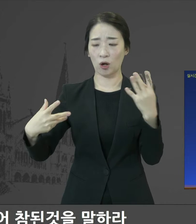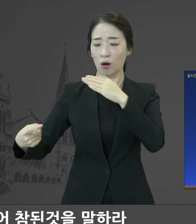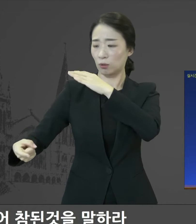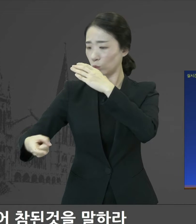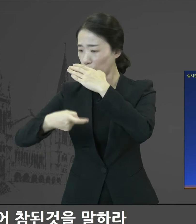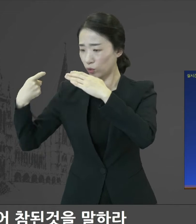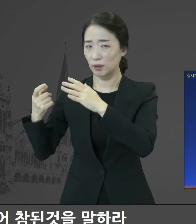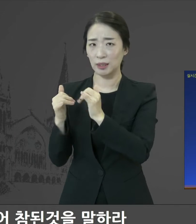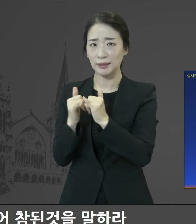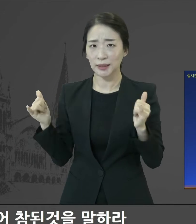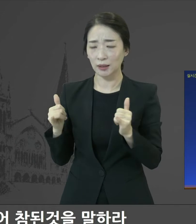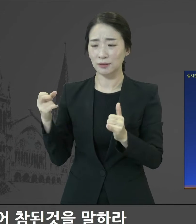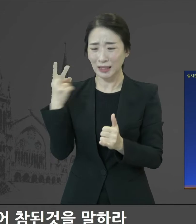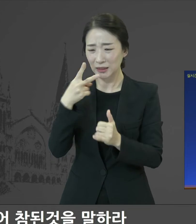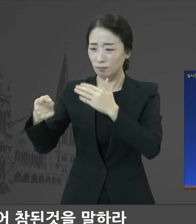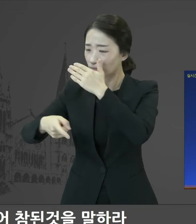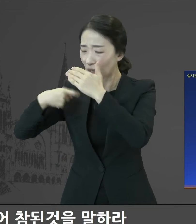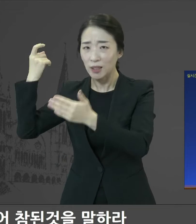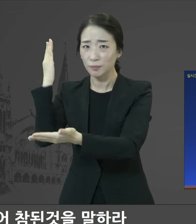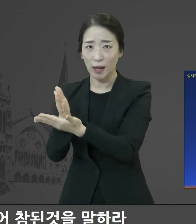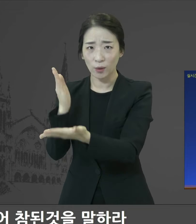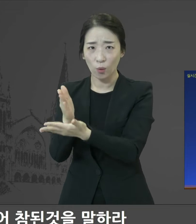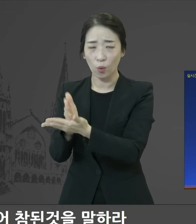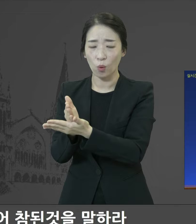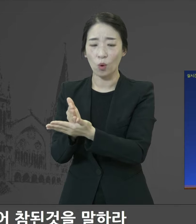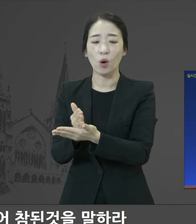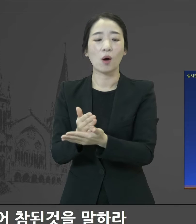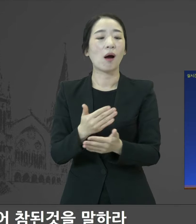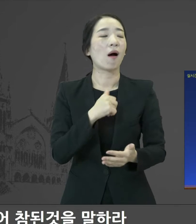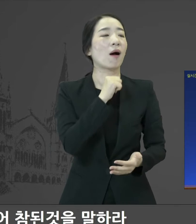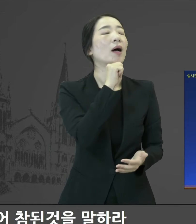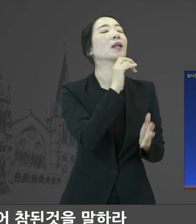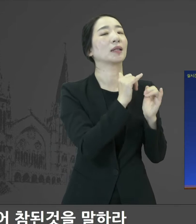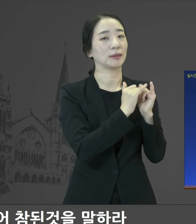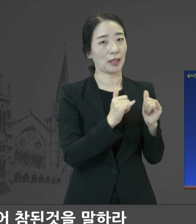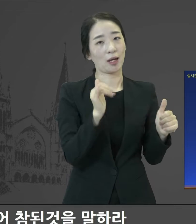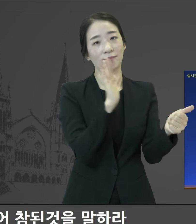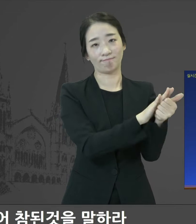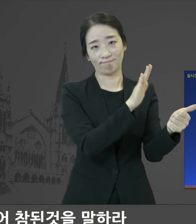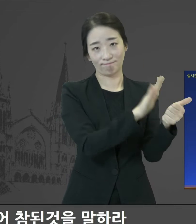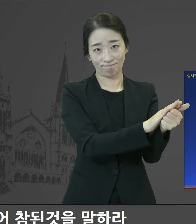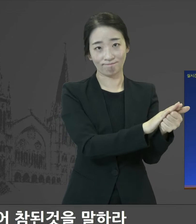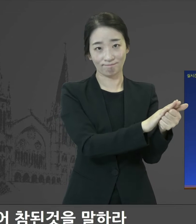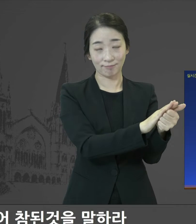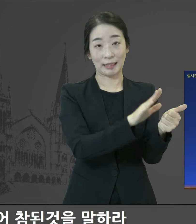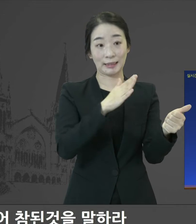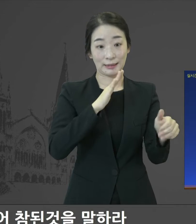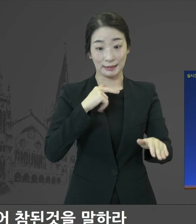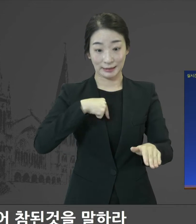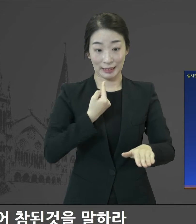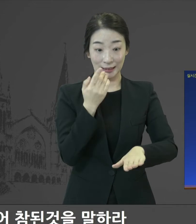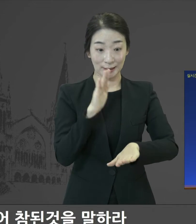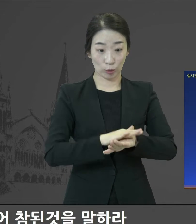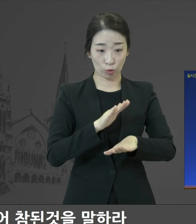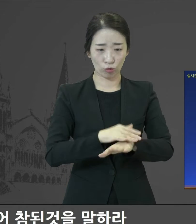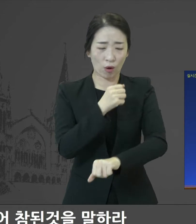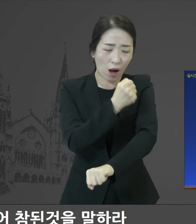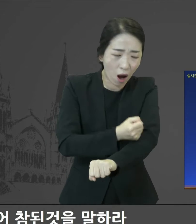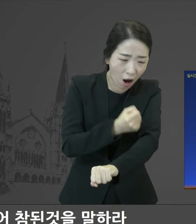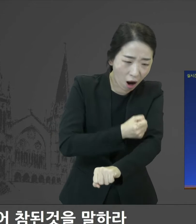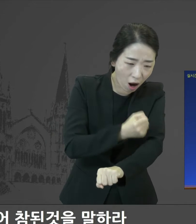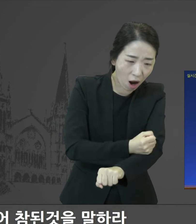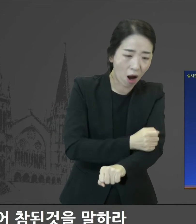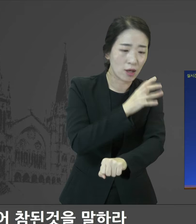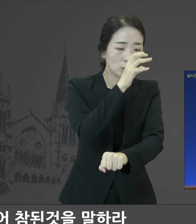자는 다시 도둑질하지 말고 돌이켜 가난한 자에게 구제할 수 있도록 자기 손으로 수고하여 선한 일을